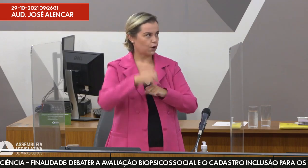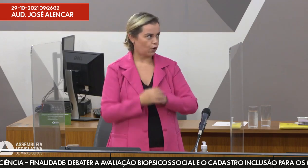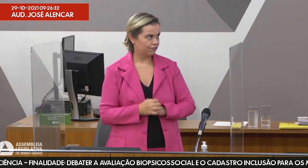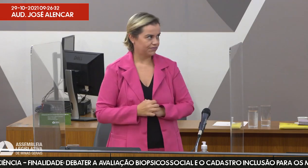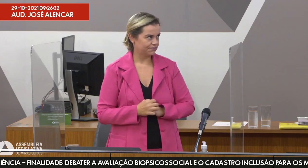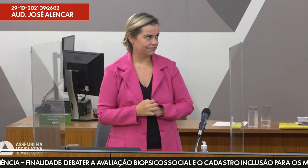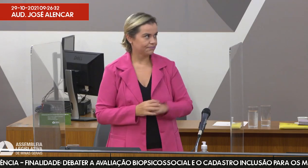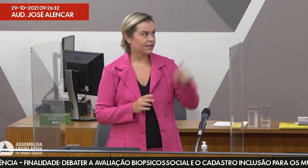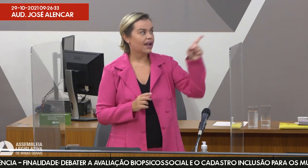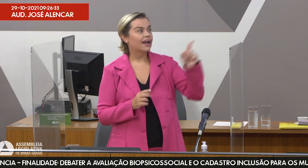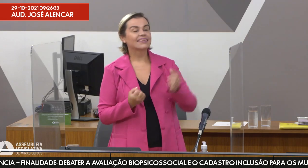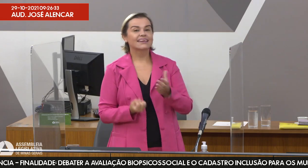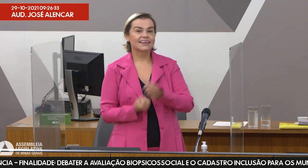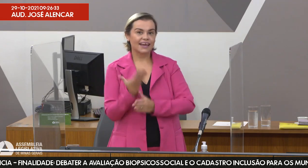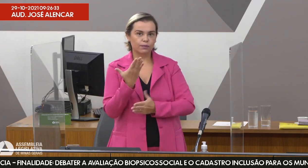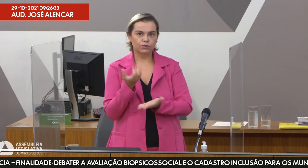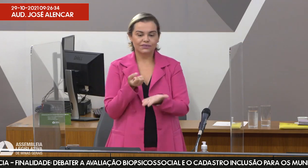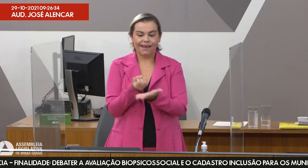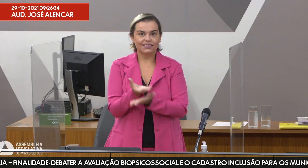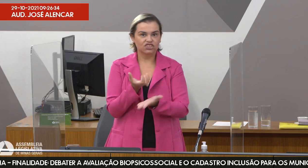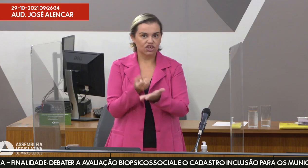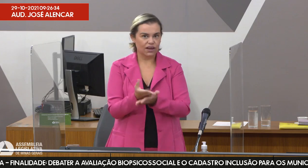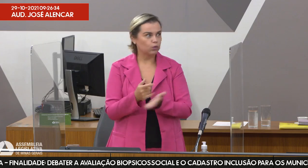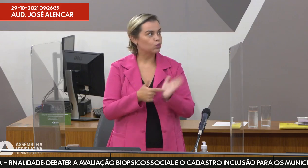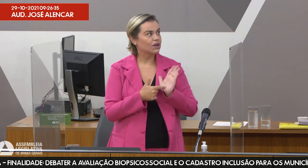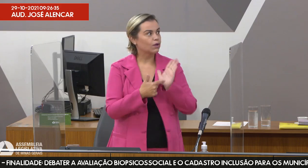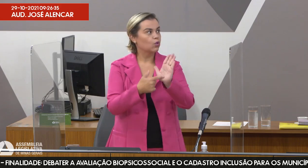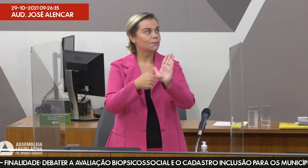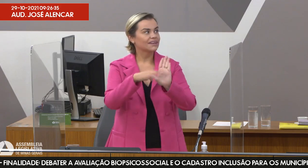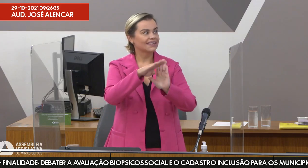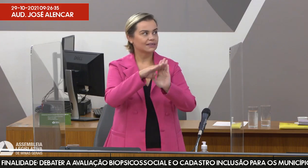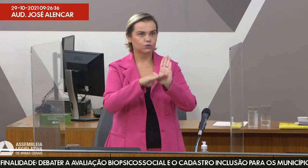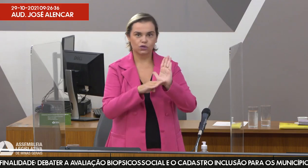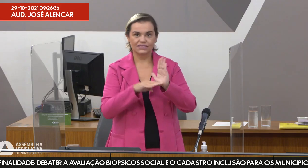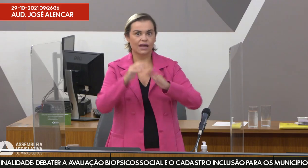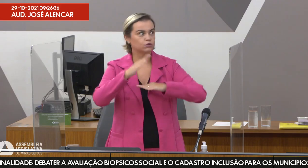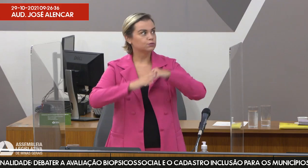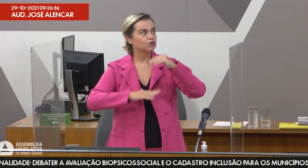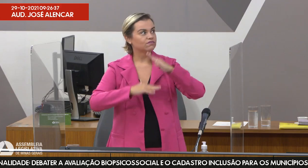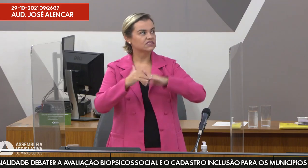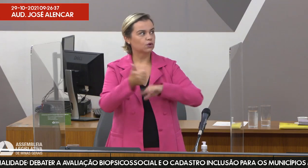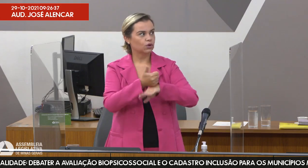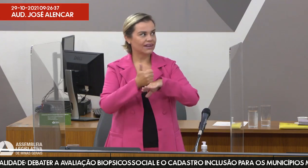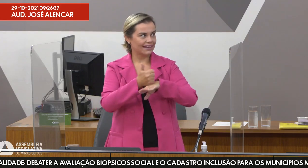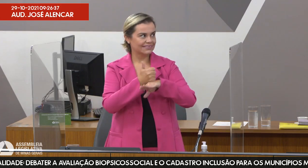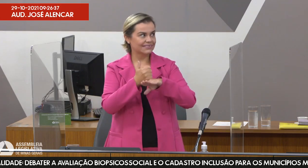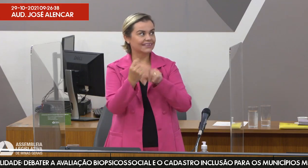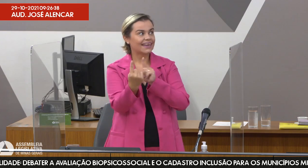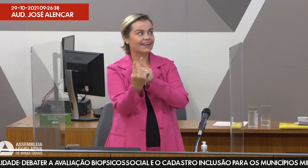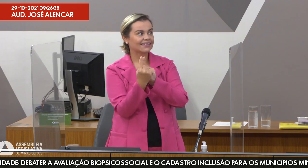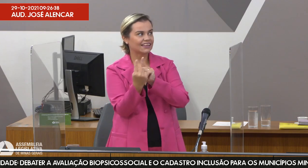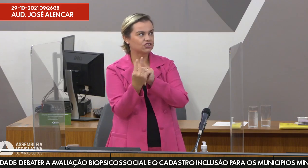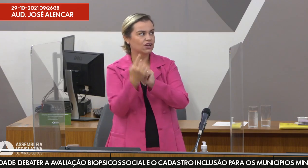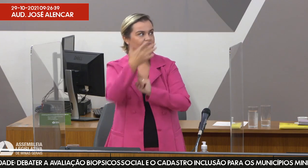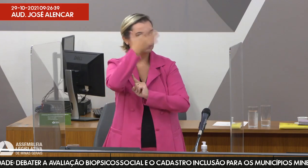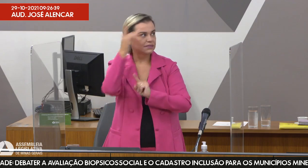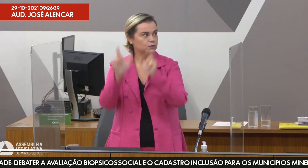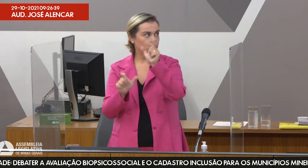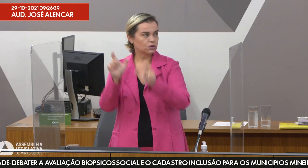do impacto aos segmentos da pessoa com deficiência durante a pandemia. Nós desenvolvemos cartilhas